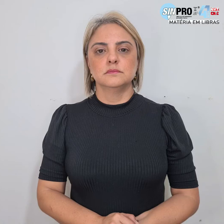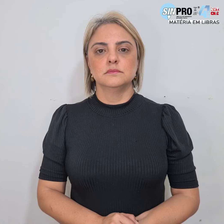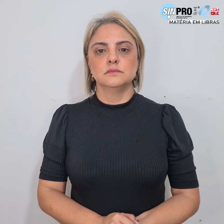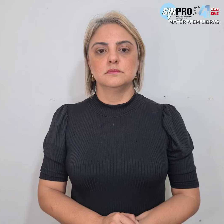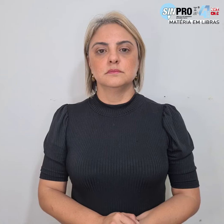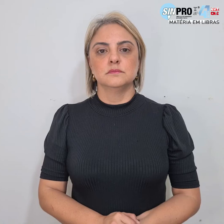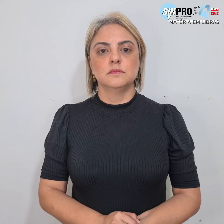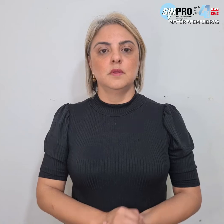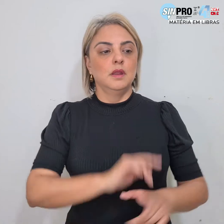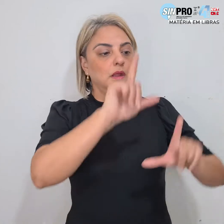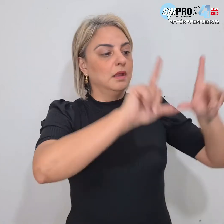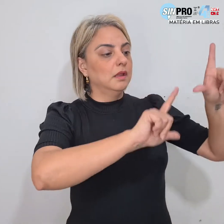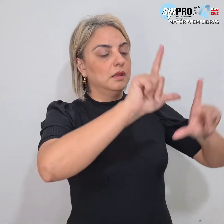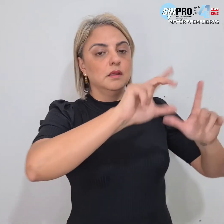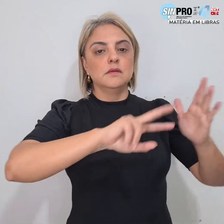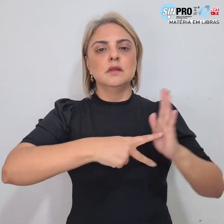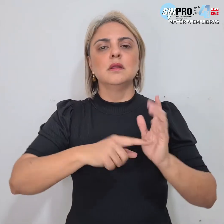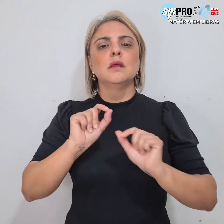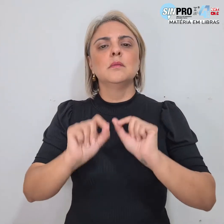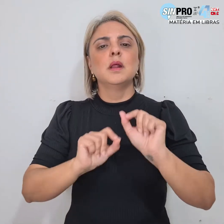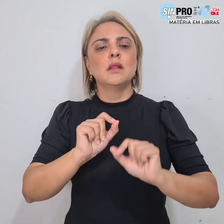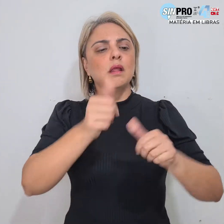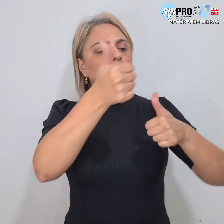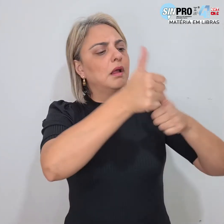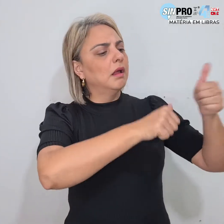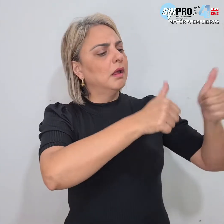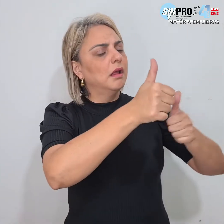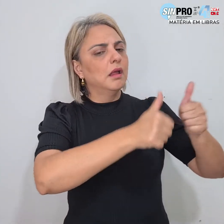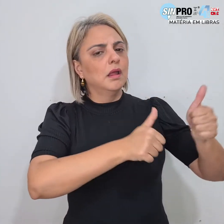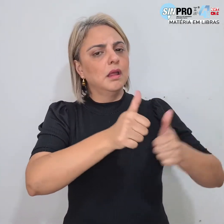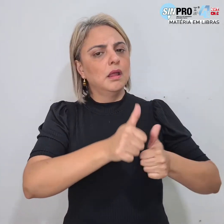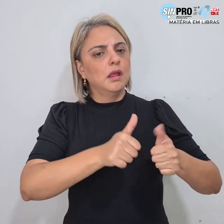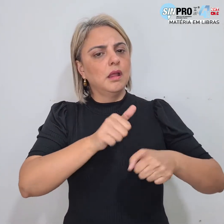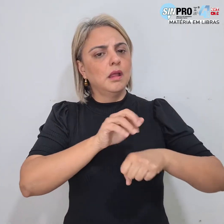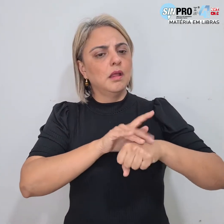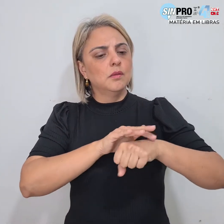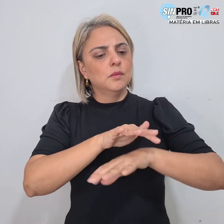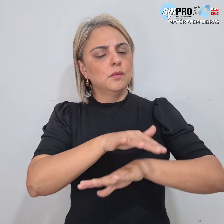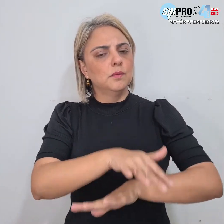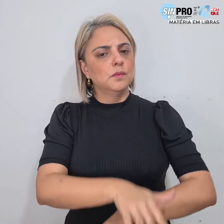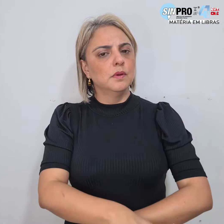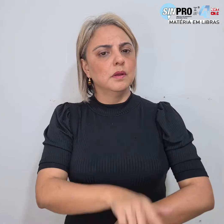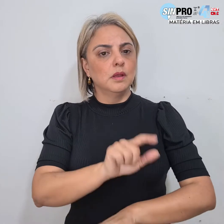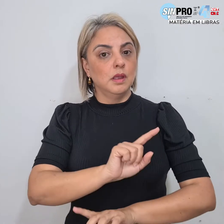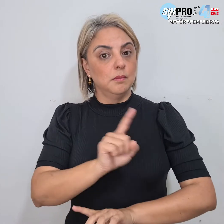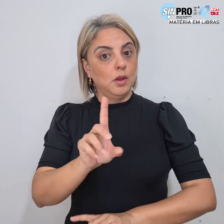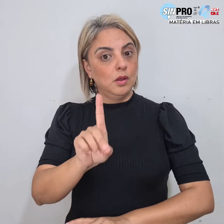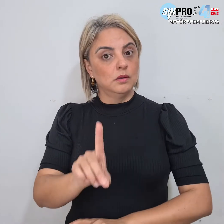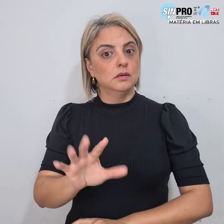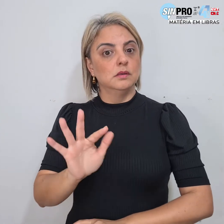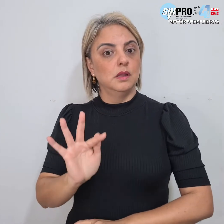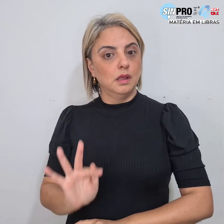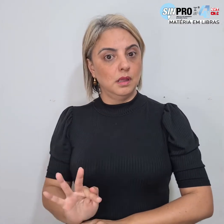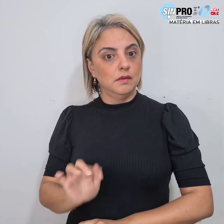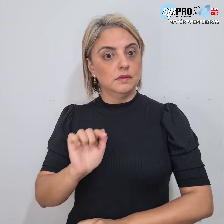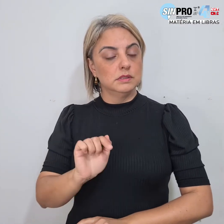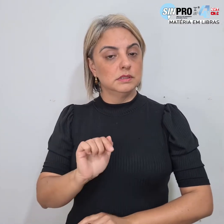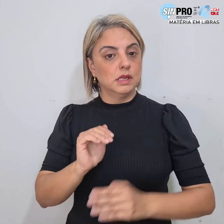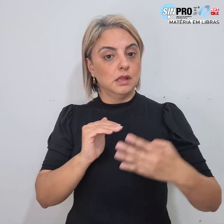TV Simpro, para que serve a avaliação em tempos de pandemia? Embora o Distrito Federal esteja na